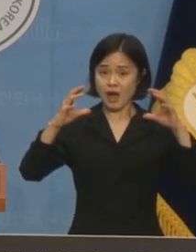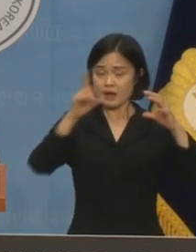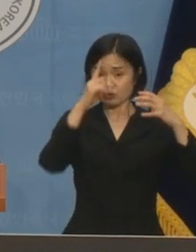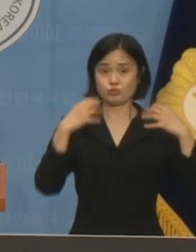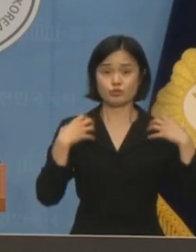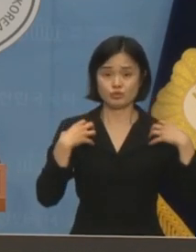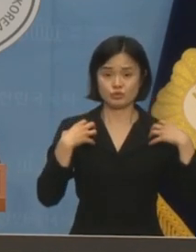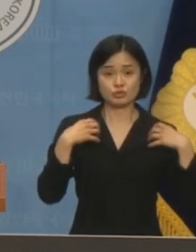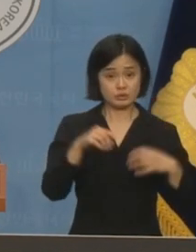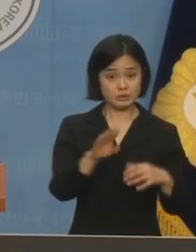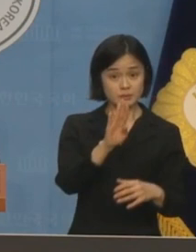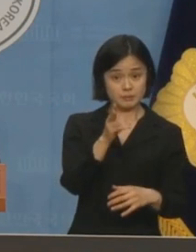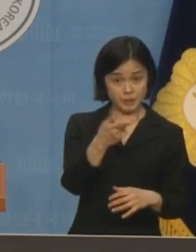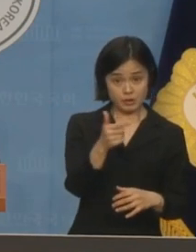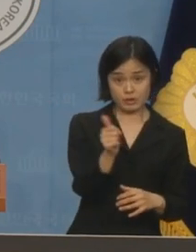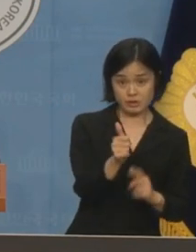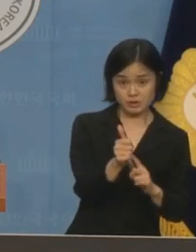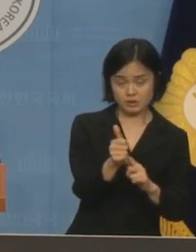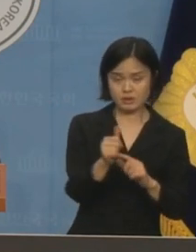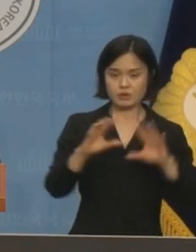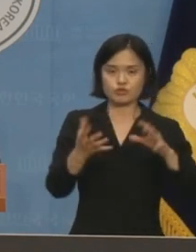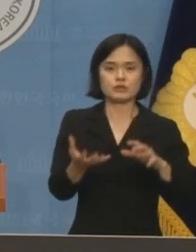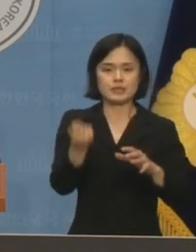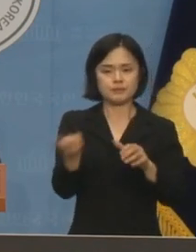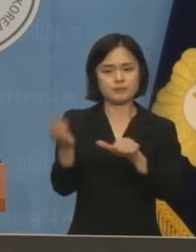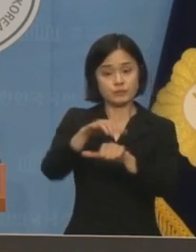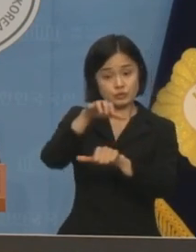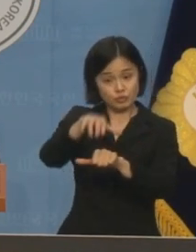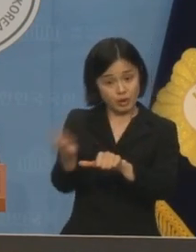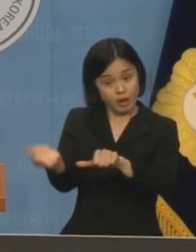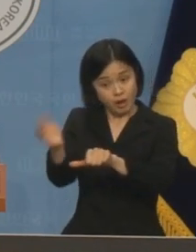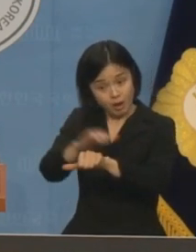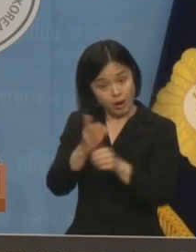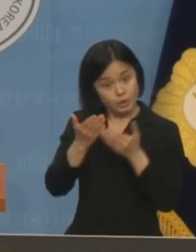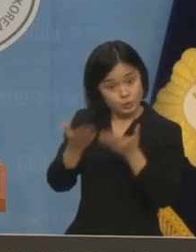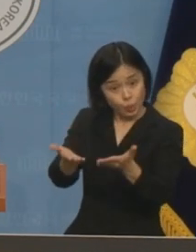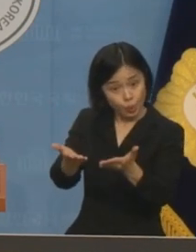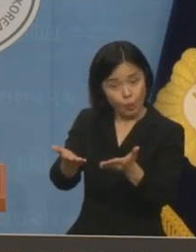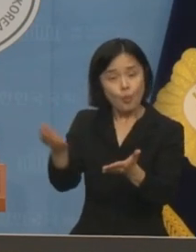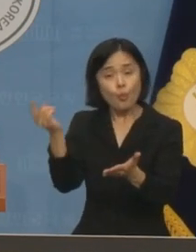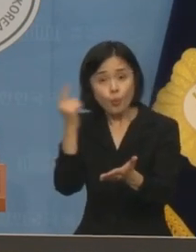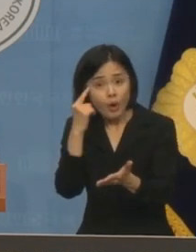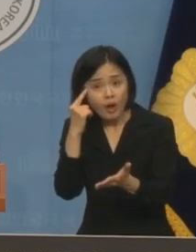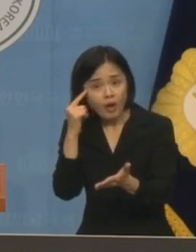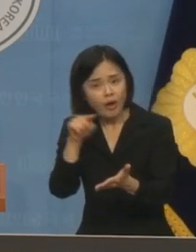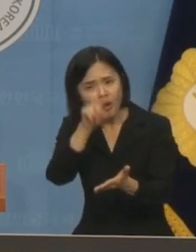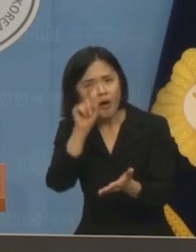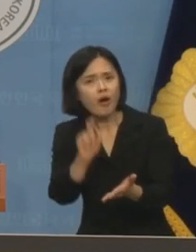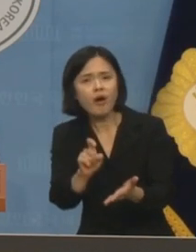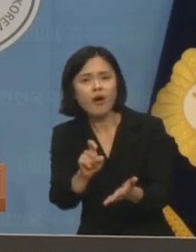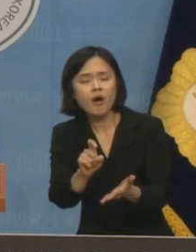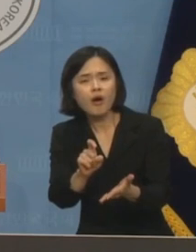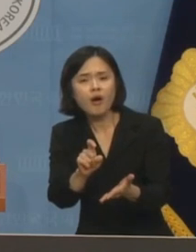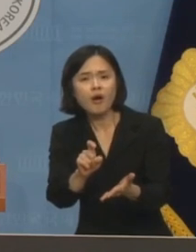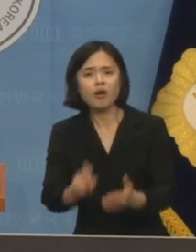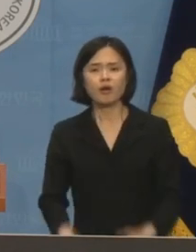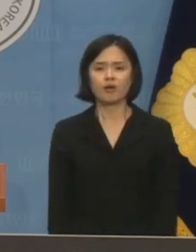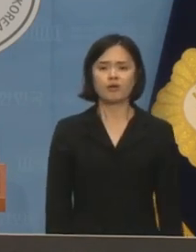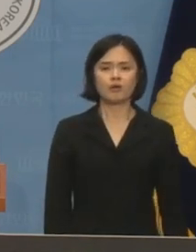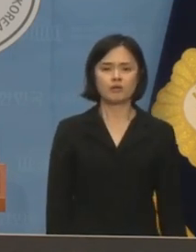국립현충원에 안장한다는 것은 도대체 무슨 이유 때문입니까? 군 복무를 마치고 예편한 사람은